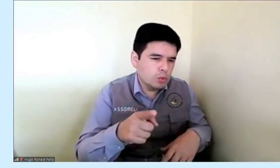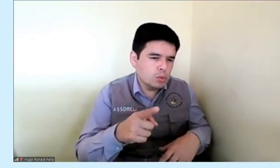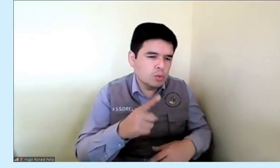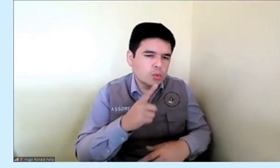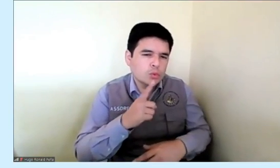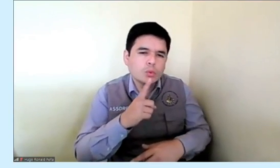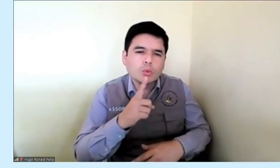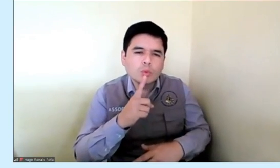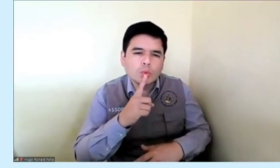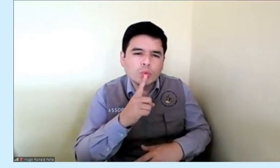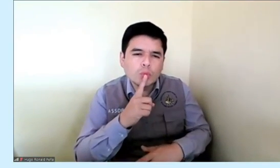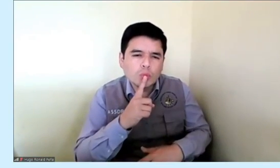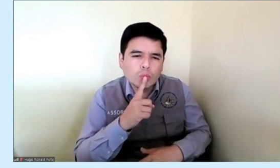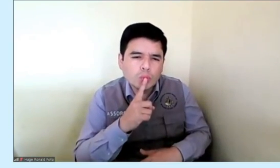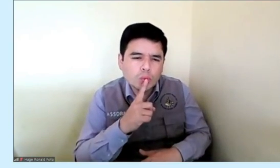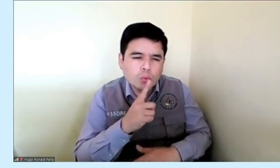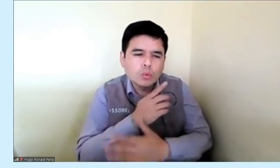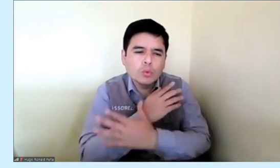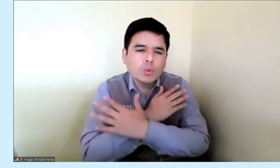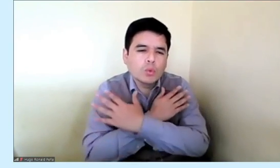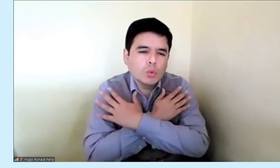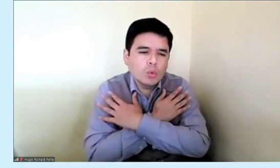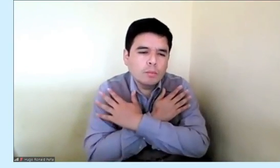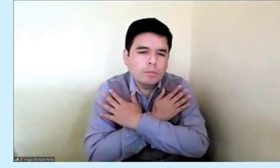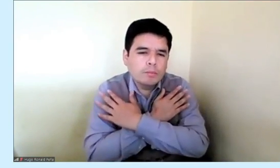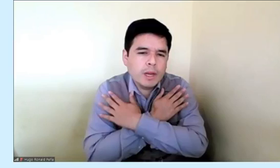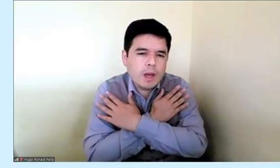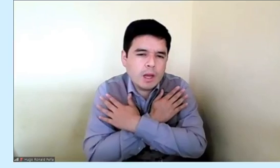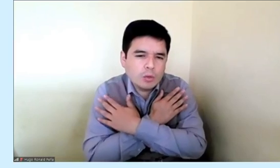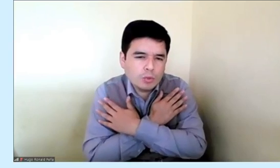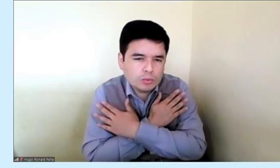¿Cuándo es tu cumpleaños?